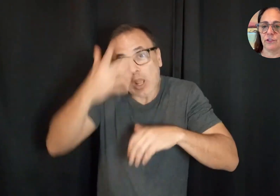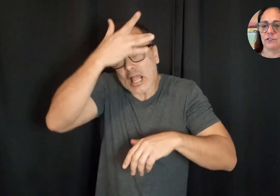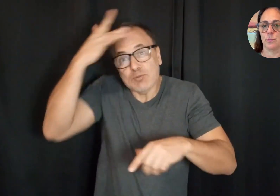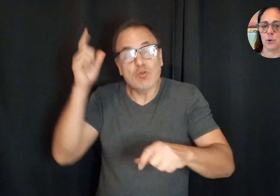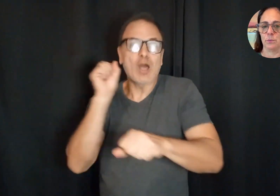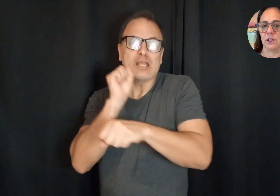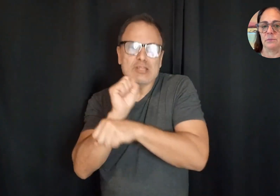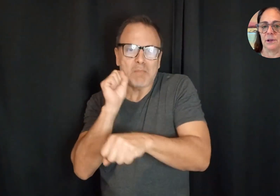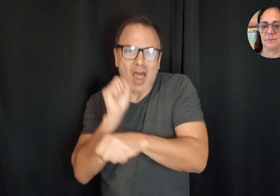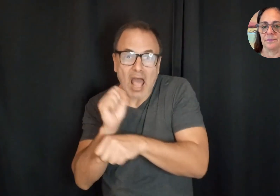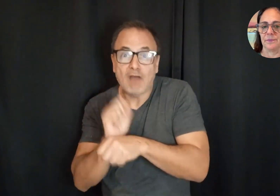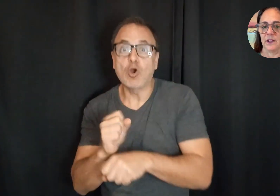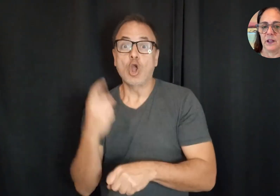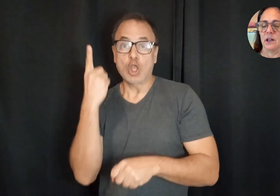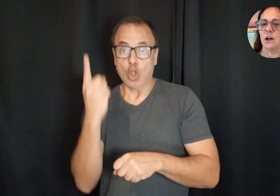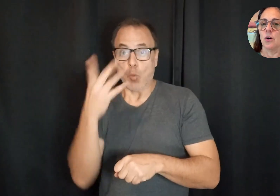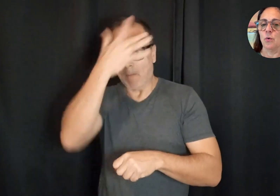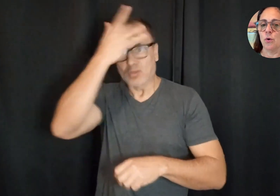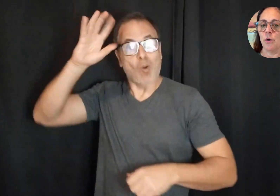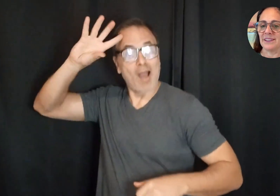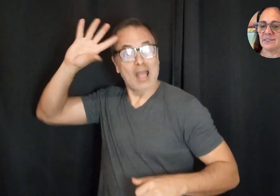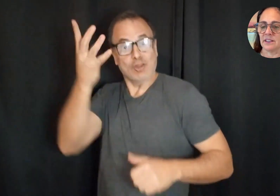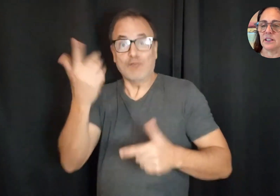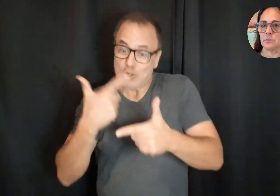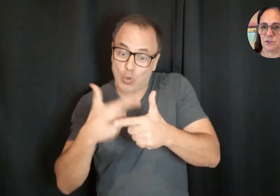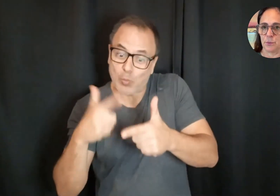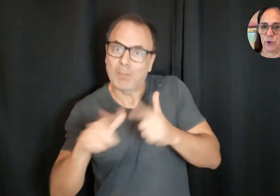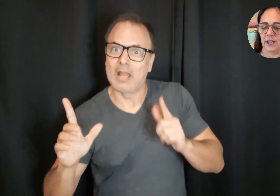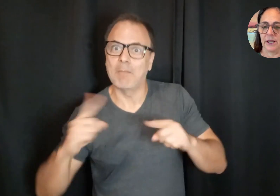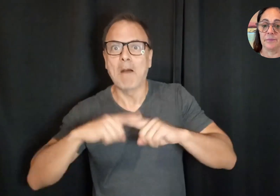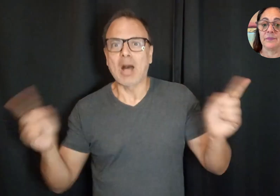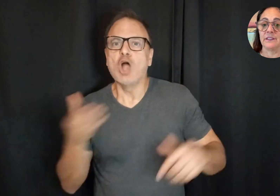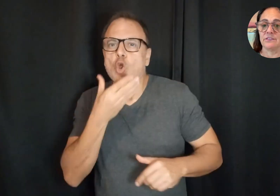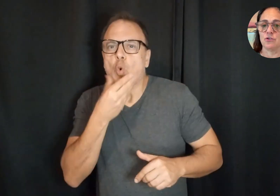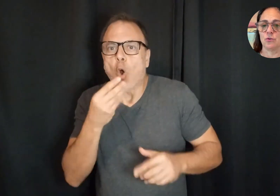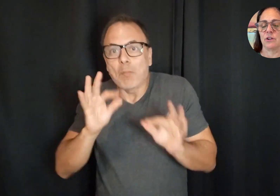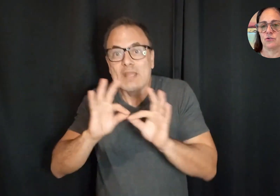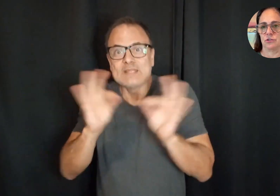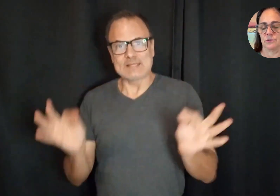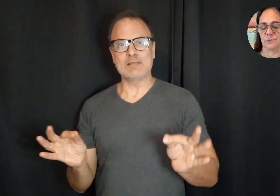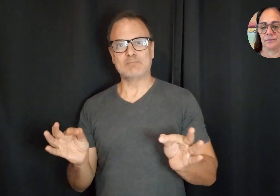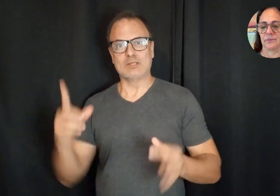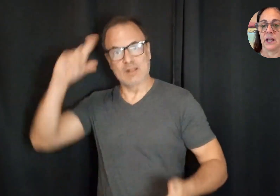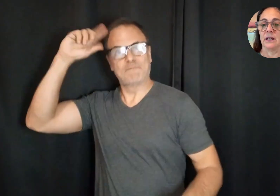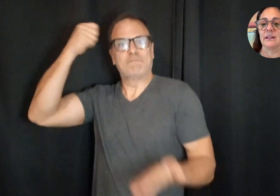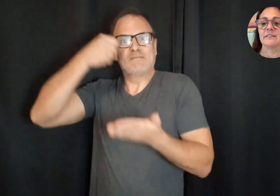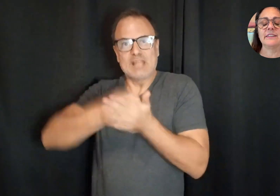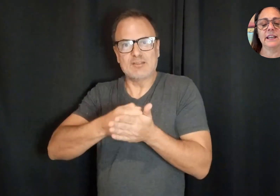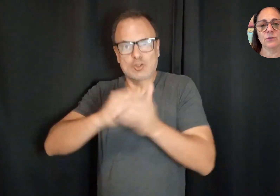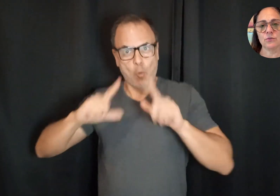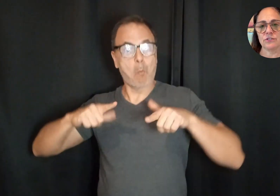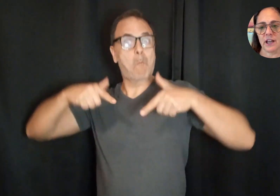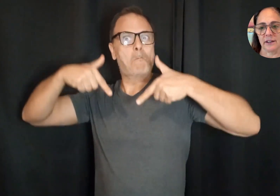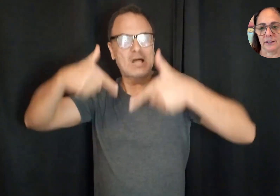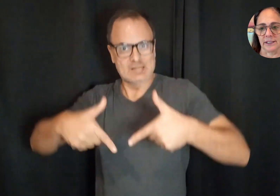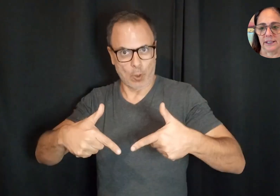resolvesse o problema. Um homem simples, porém, decidiu agir. Sem anunciar a